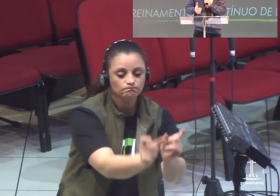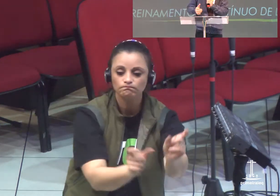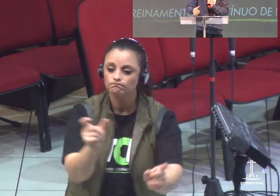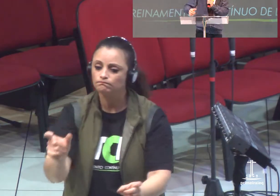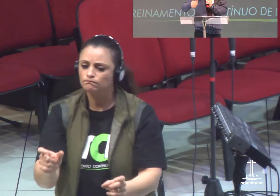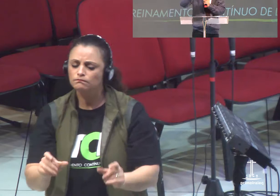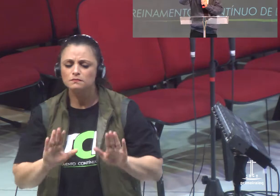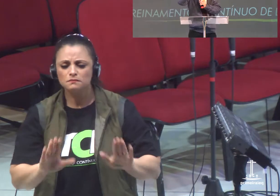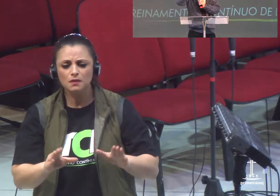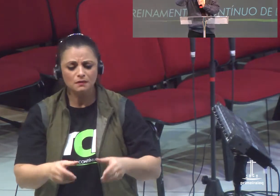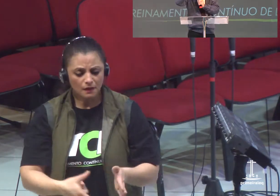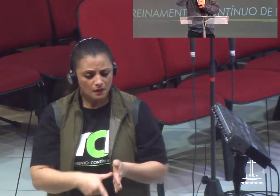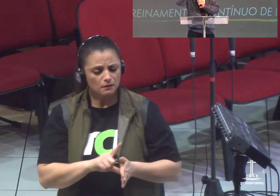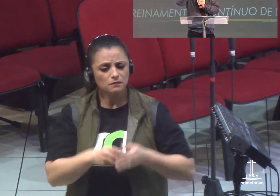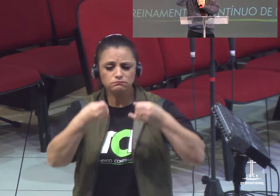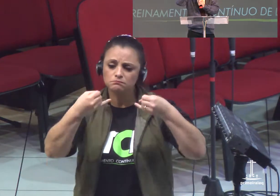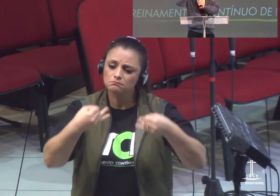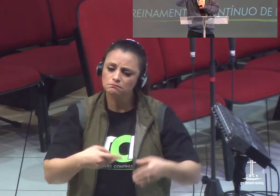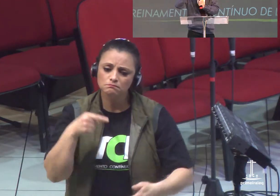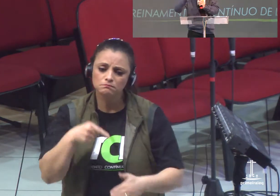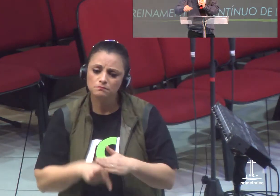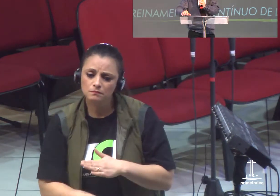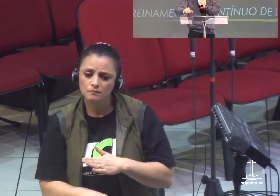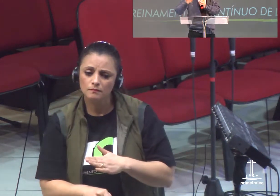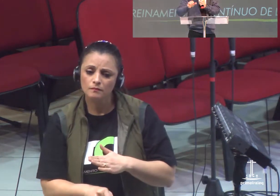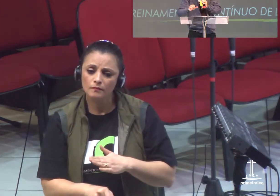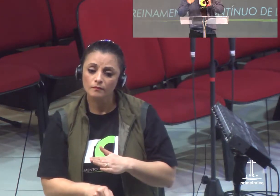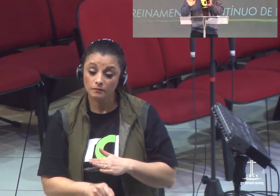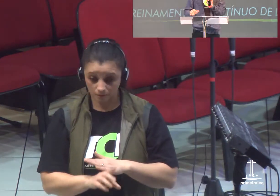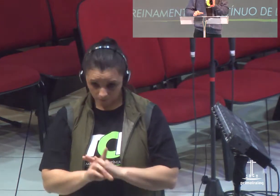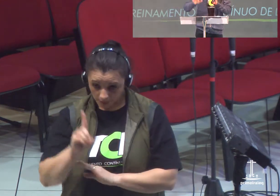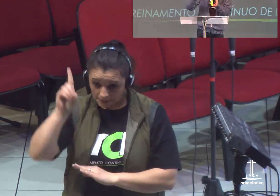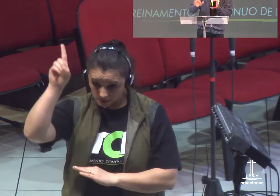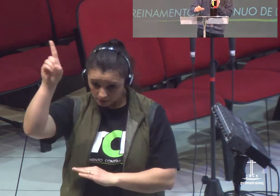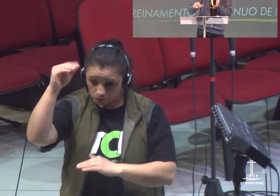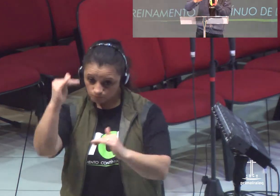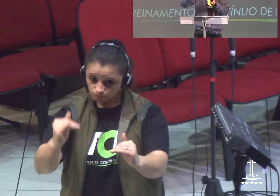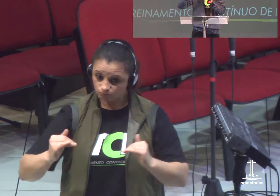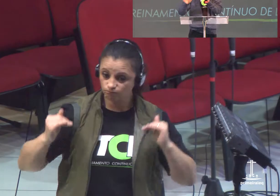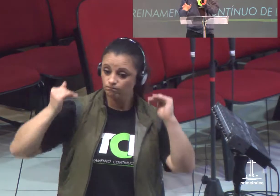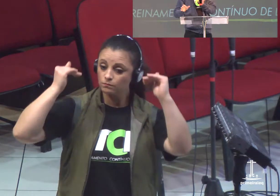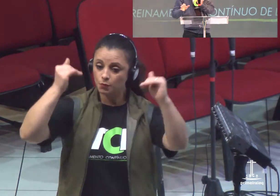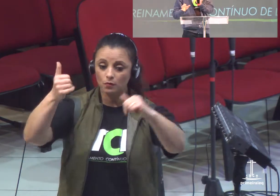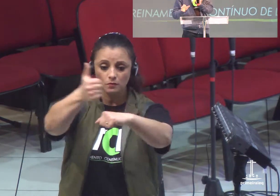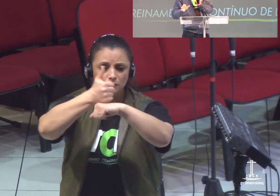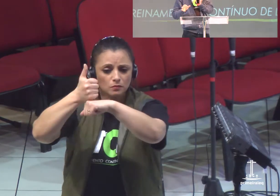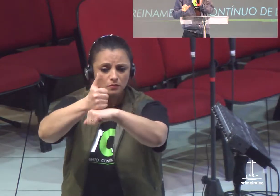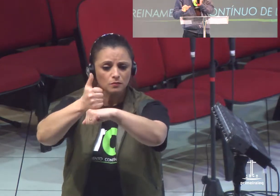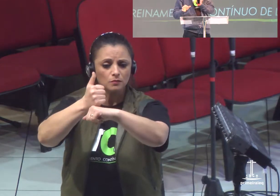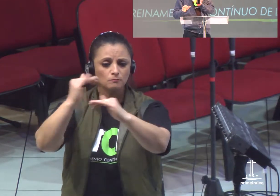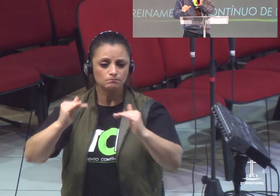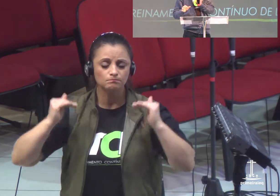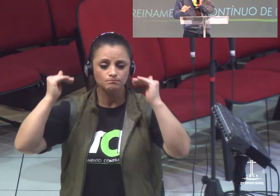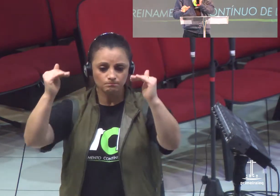especificamente nisso, uma afirmação: Deus é soberano sobre tudo e todos.